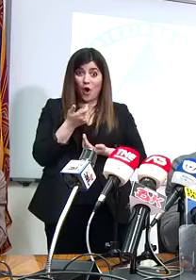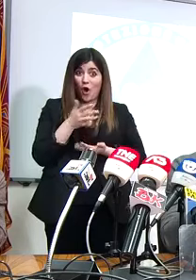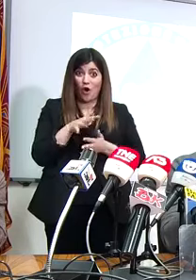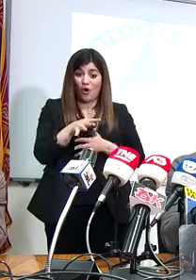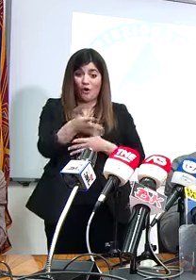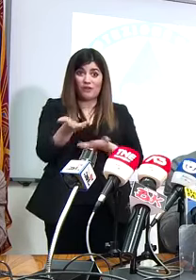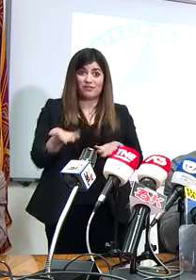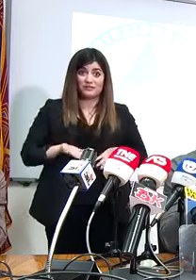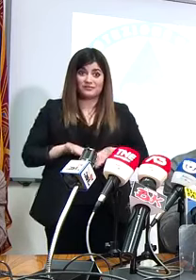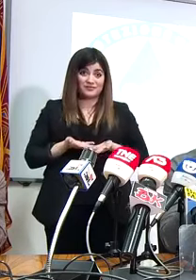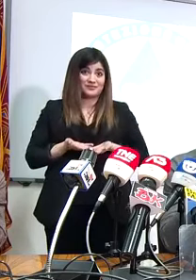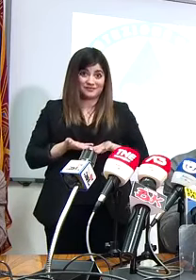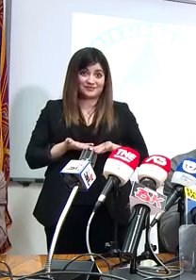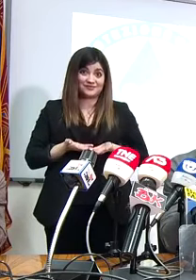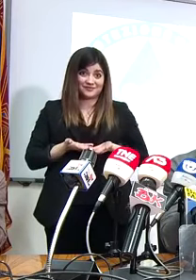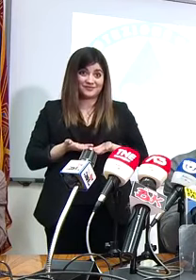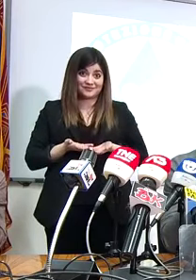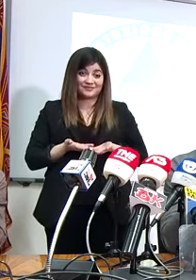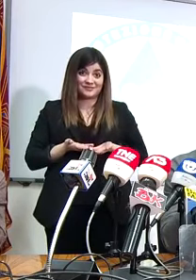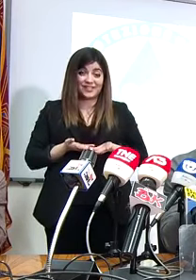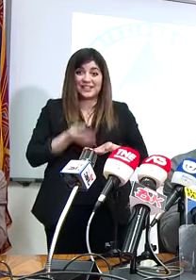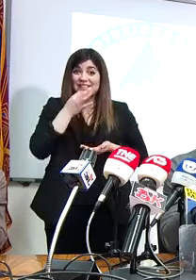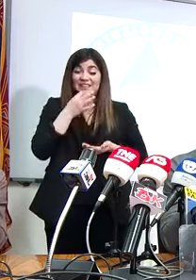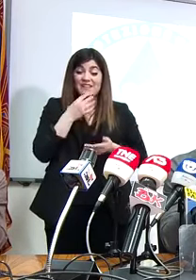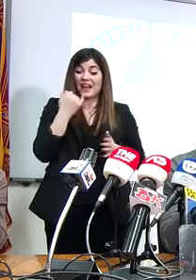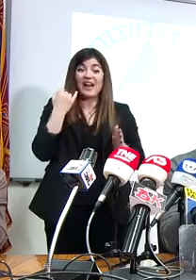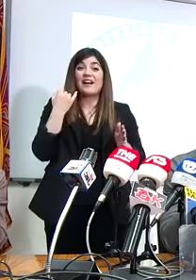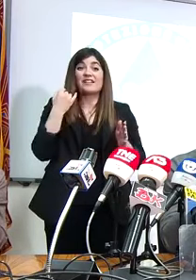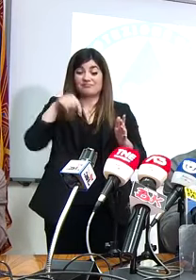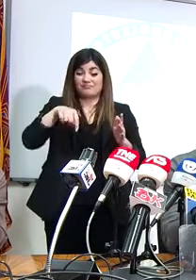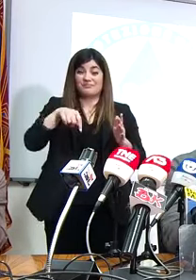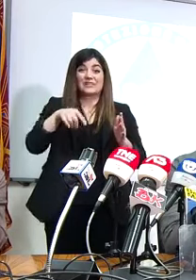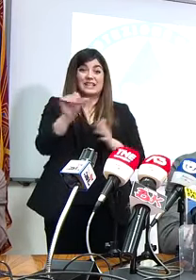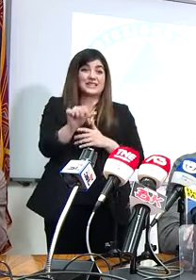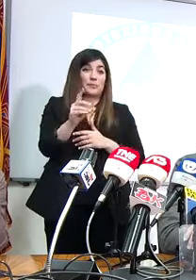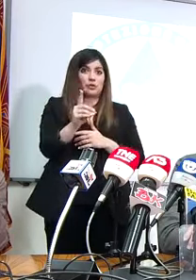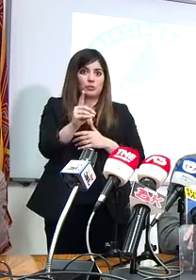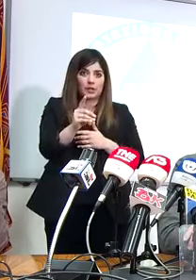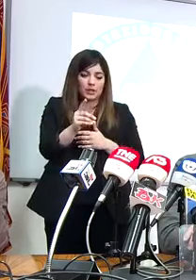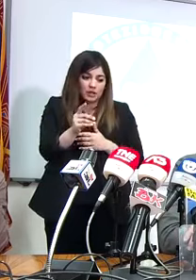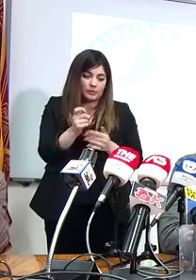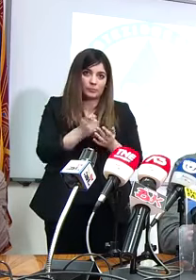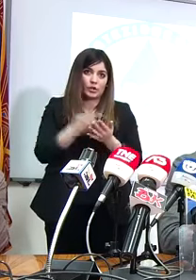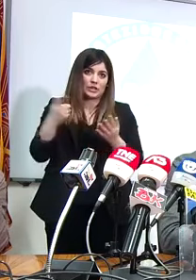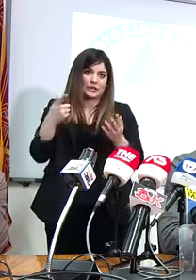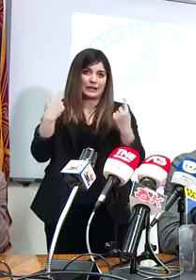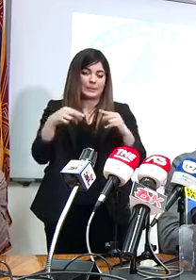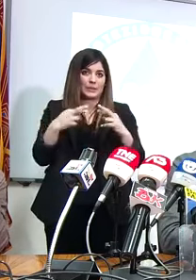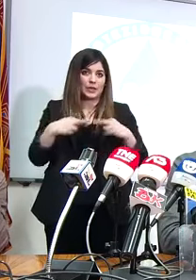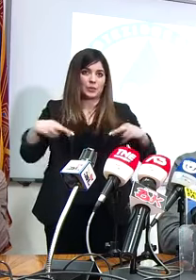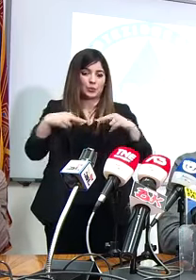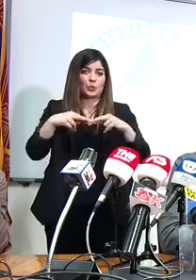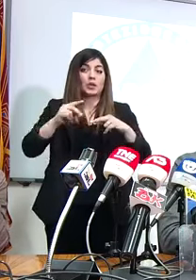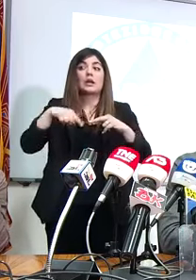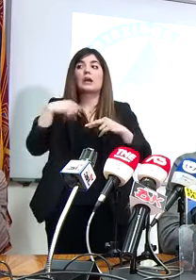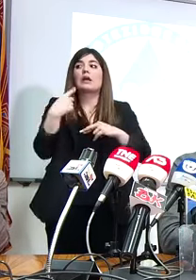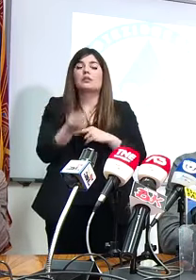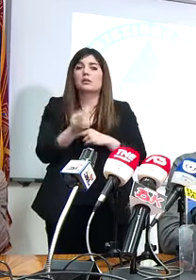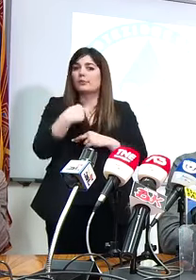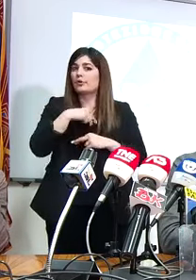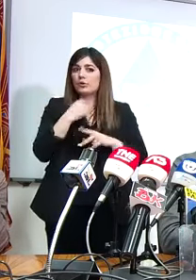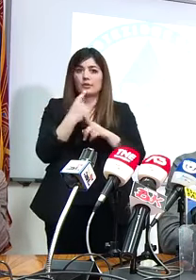quindi immagino che questo fine settimana sia un fine settimana importante per le prime riunioni dopo dopo di che cercheremo di capire